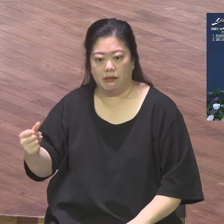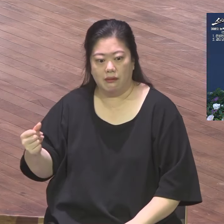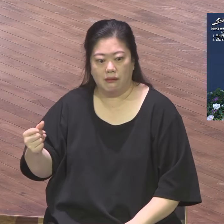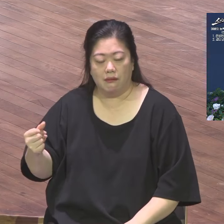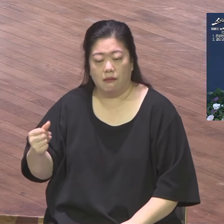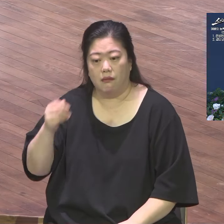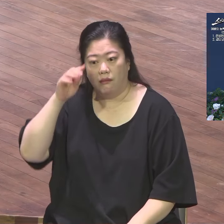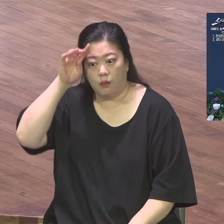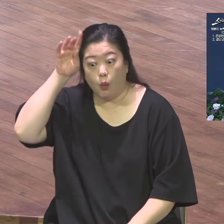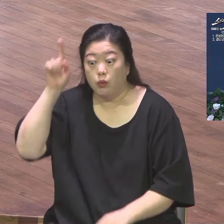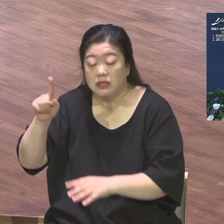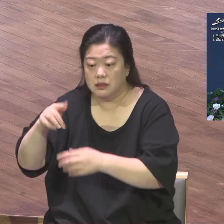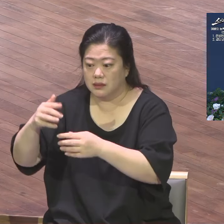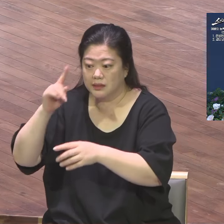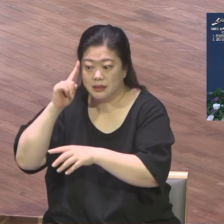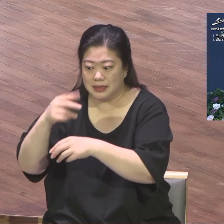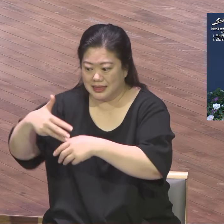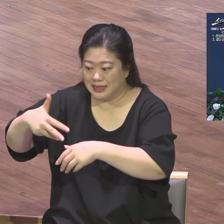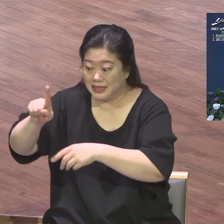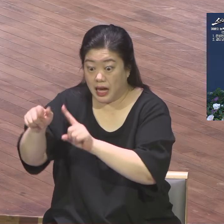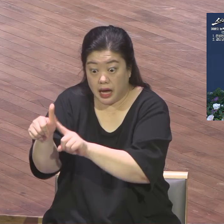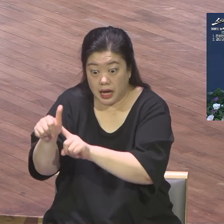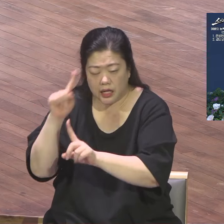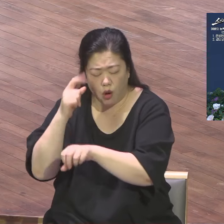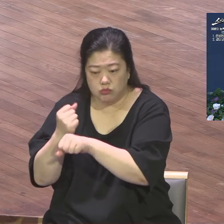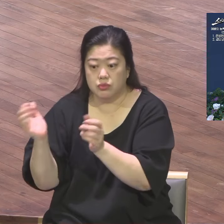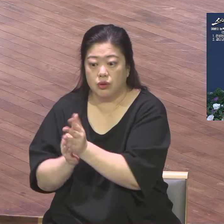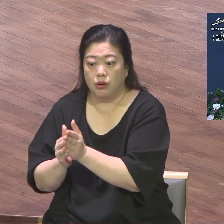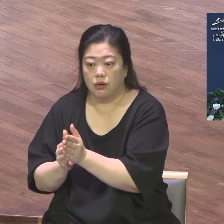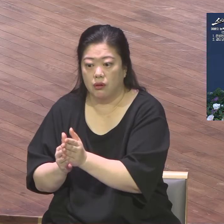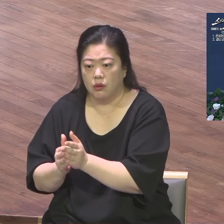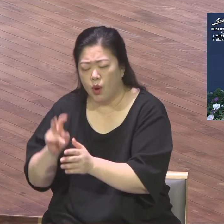때문이다 그렇게 나왔어요. 아멘.